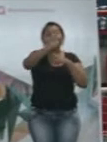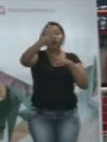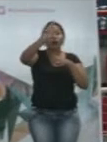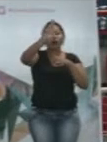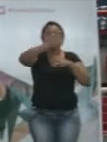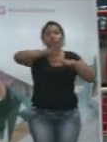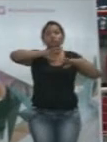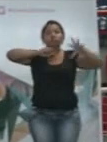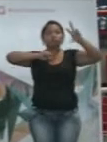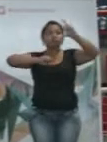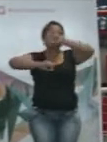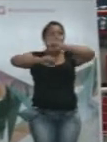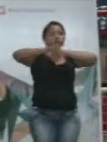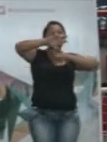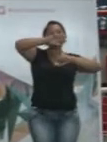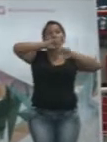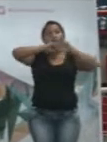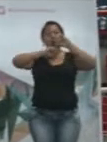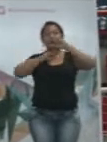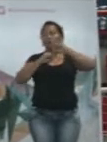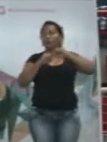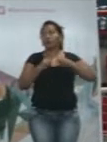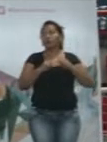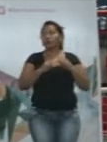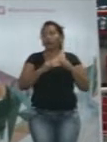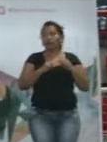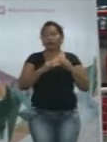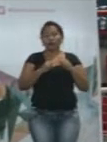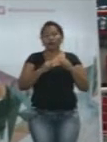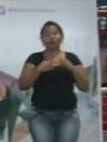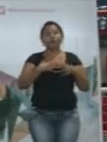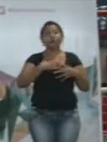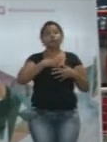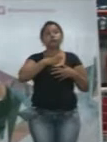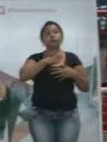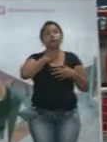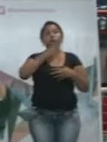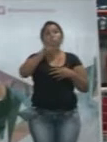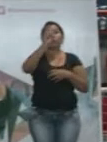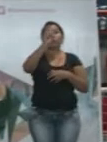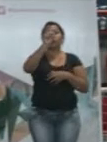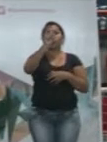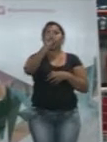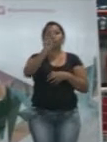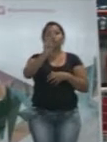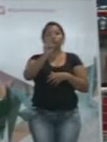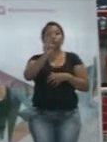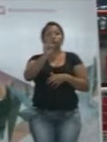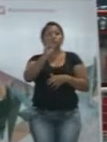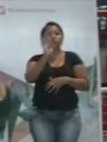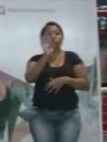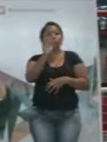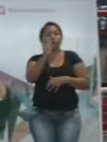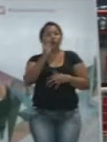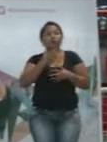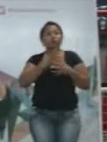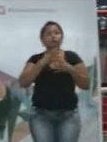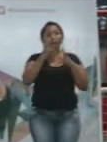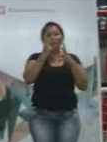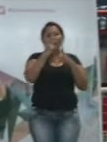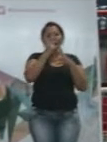que no ambiente não tem O2. Aí ele é um gás que é sufocante. Então o dióxido de carbono, ele sufoca